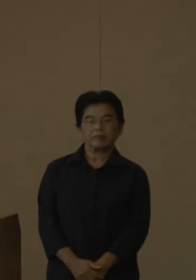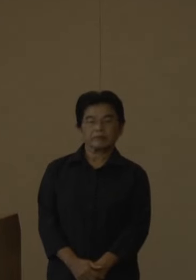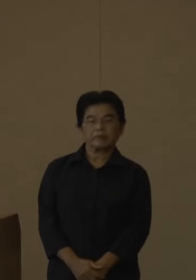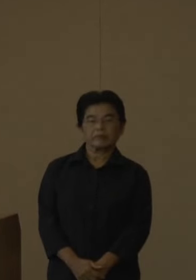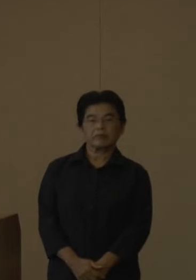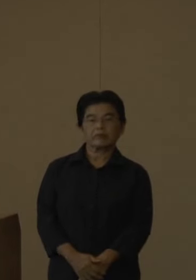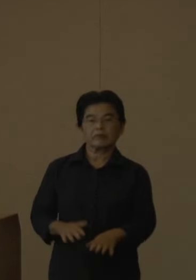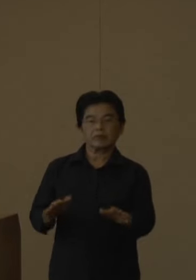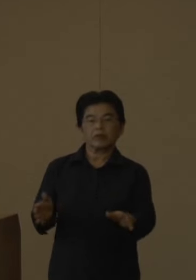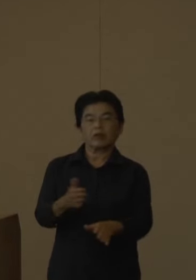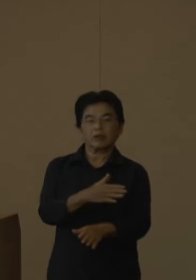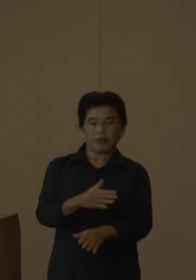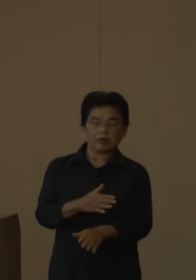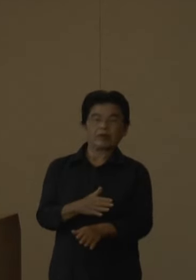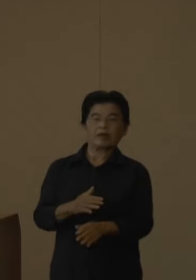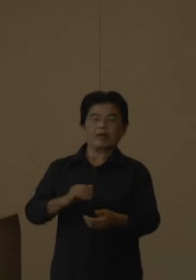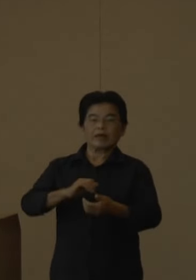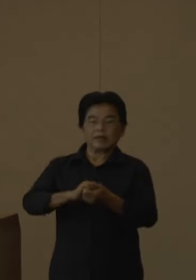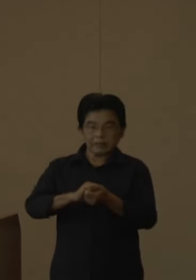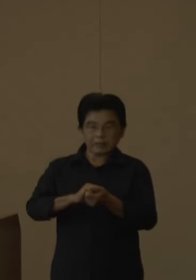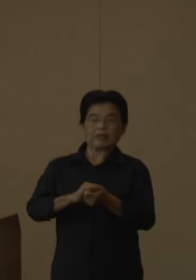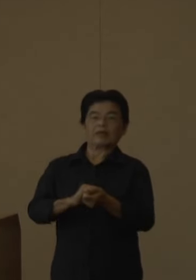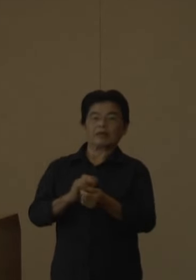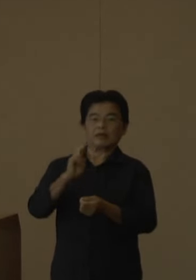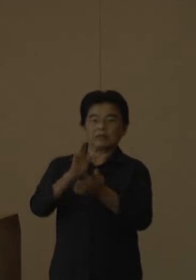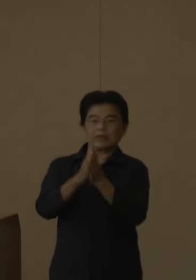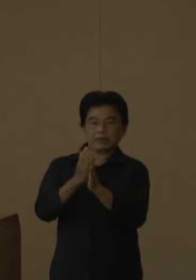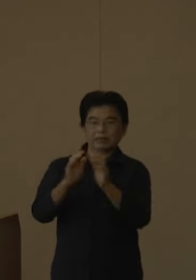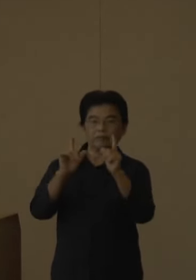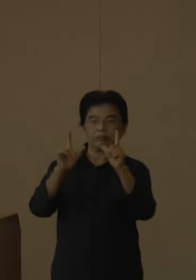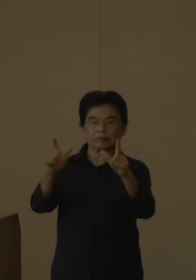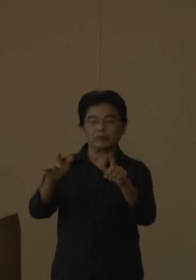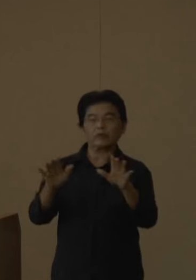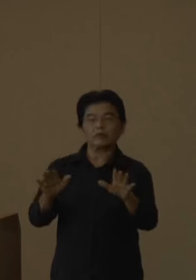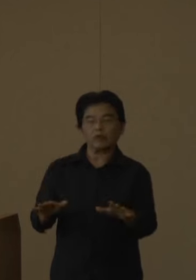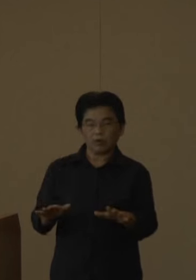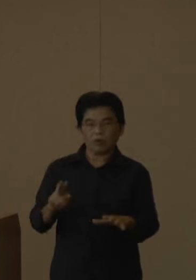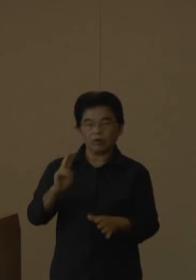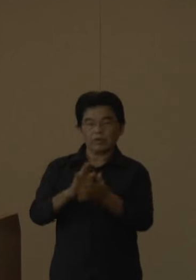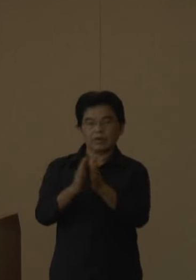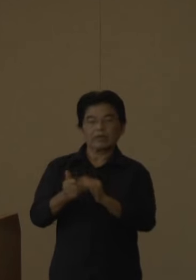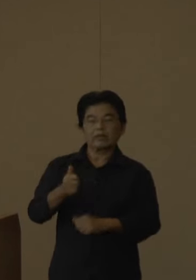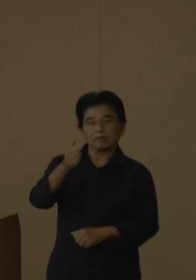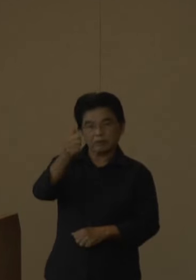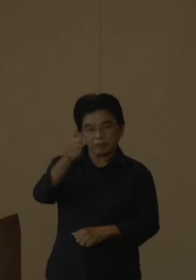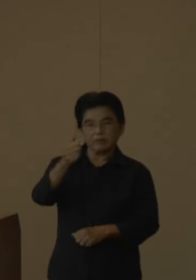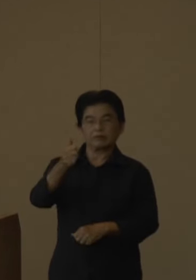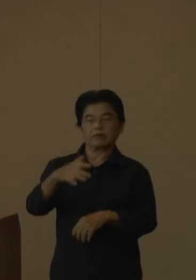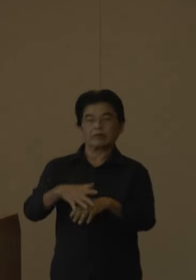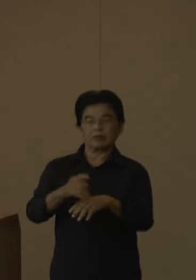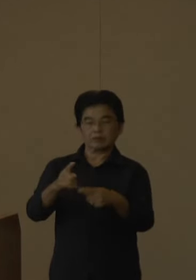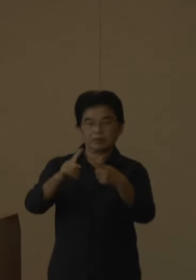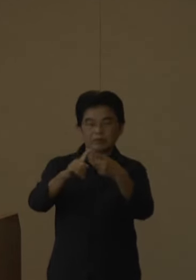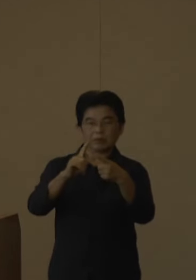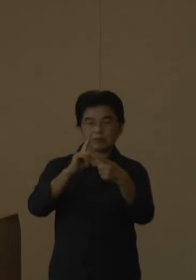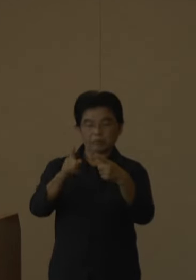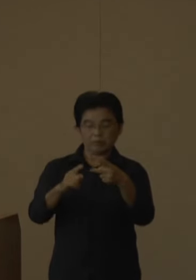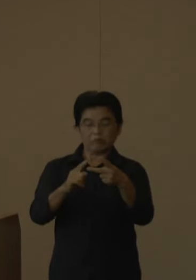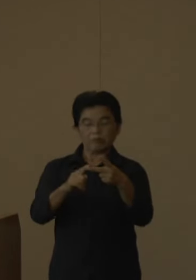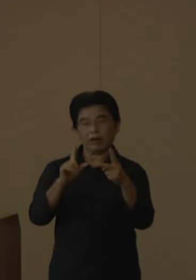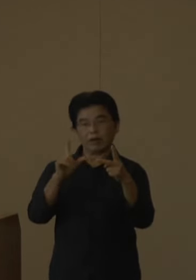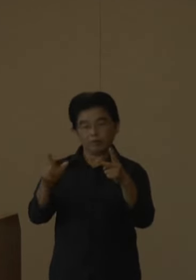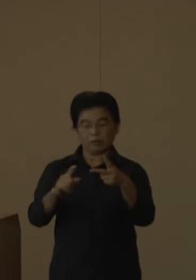はい、これより定例記者会見を開催いたします。本日は知事より冒頭発言が1件、発表